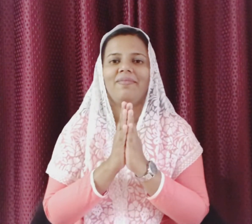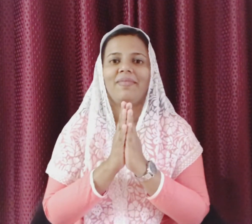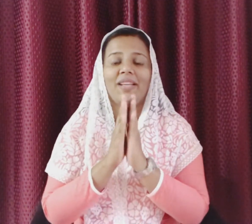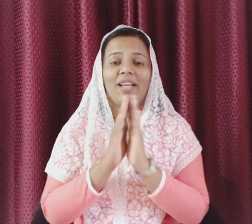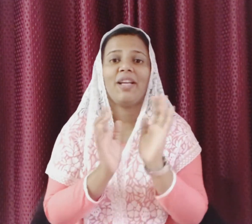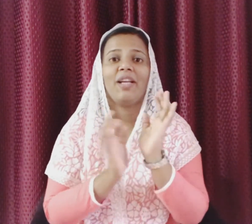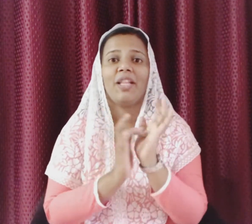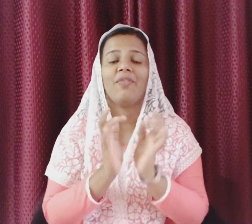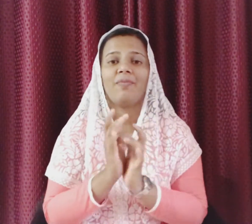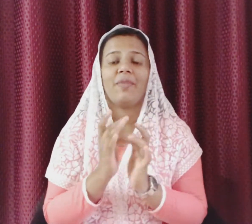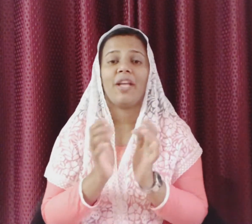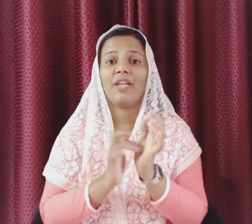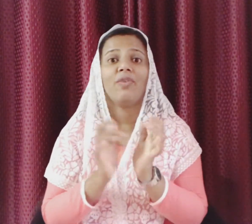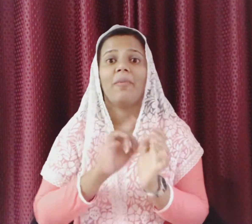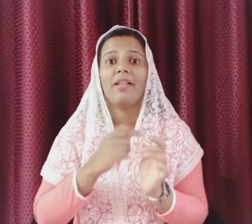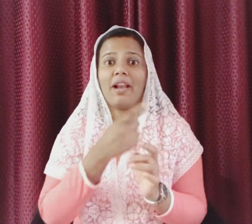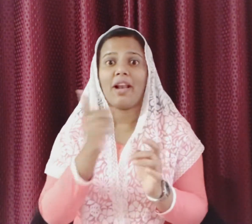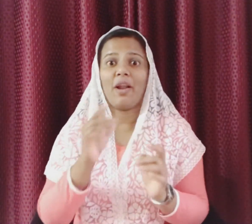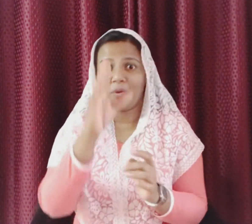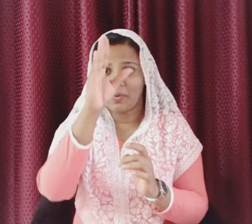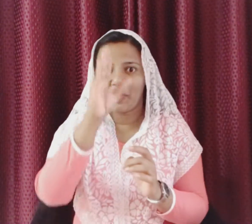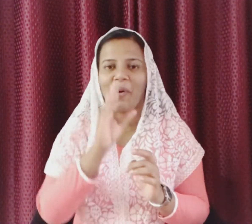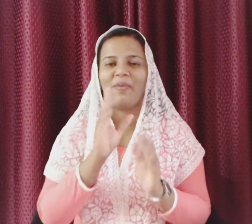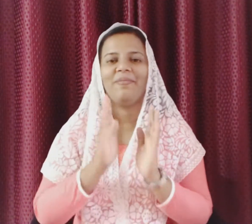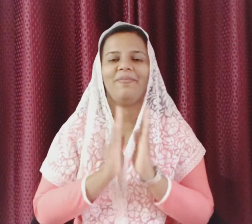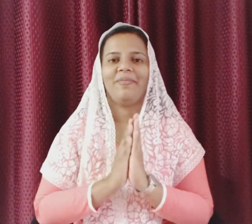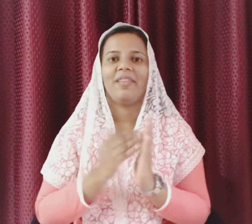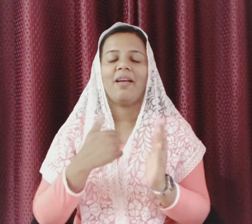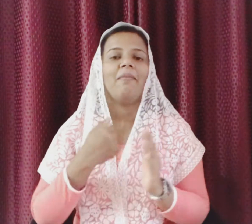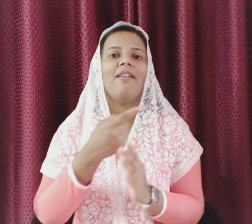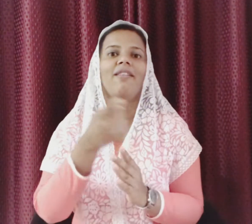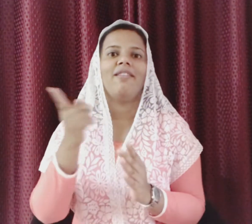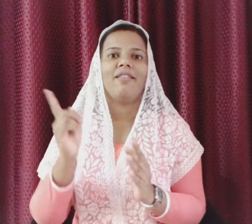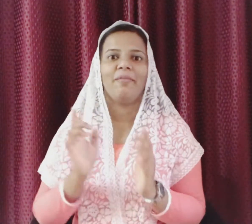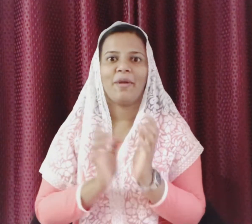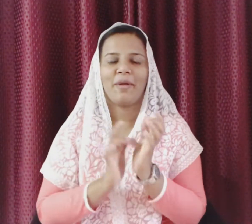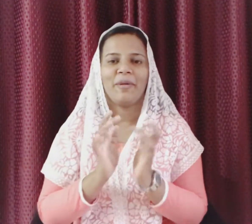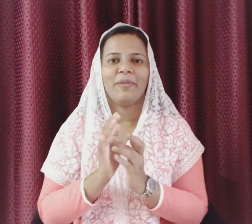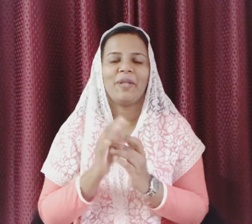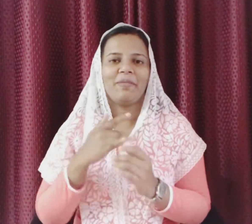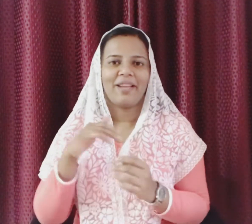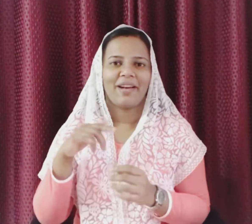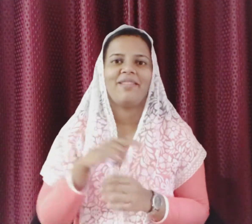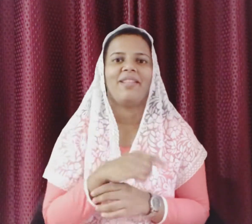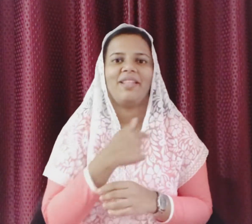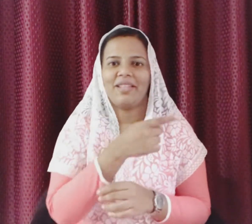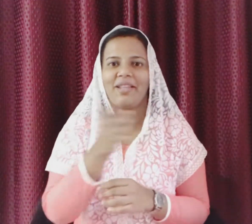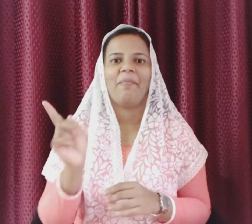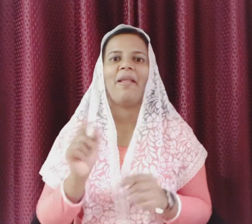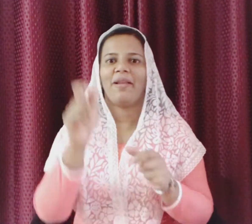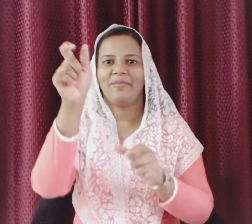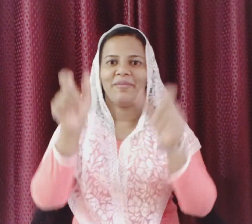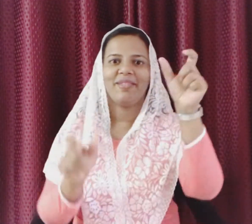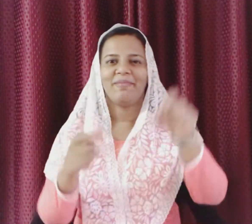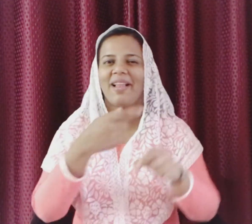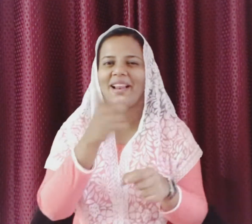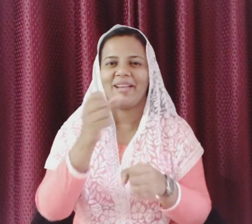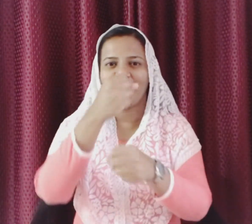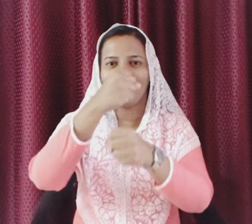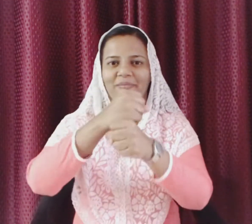അവൻ നമ്മുടെ ദൈവമാകുന്നു. യഹോവ നമ്മുടെ ദൈവമാകുന്നു. നാമോ കർത്താവ് മേയ്ക്കുന്ന ജനവും കർത്താവിൻ്റെ കൈകളെ ആടുകളും തന്നെ, സ്തോത്രം.